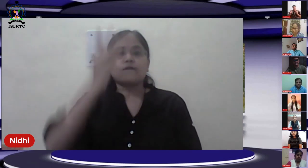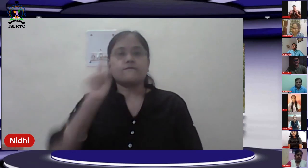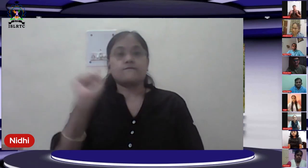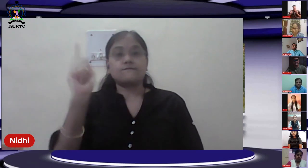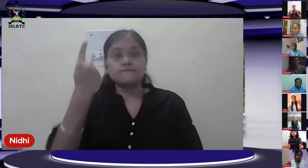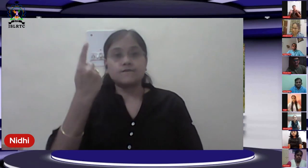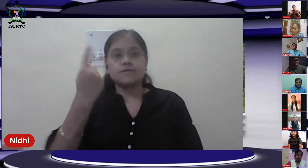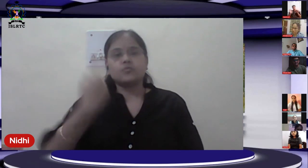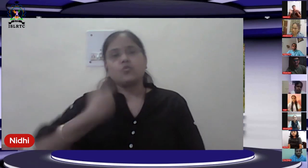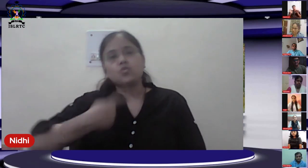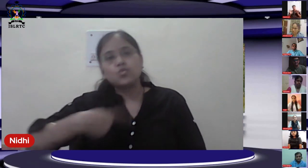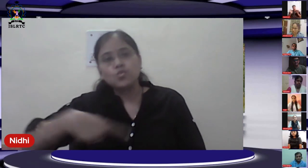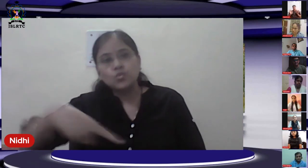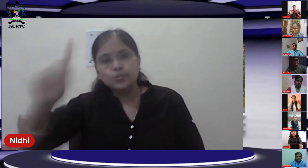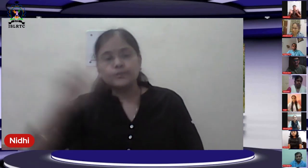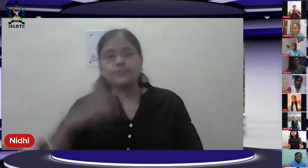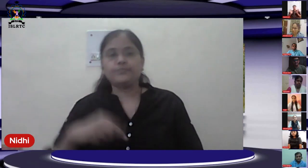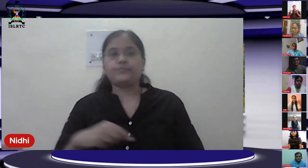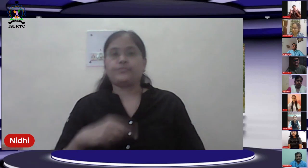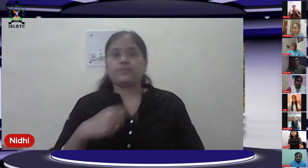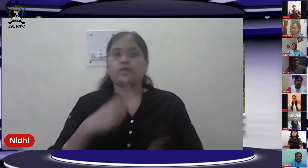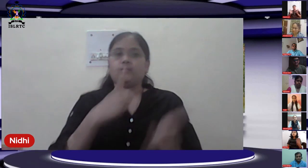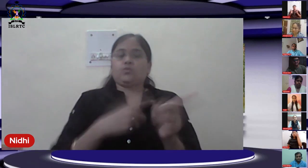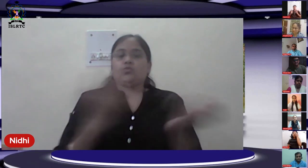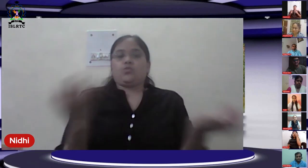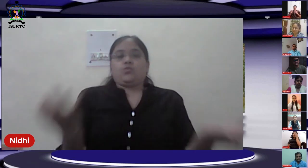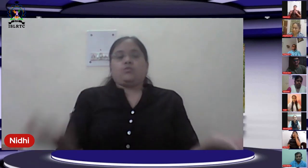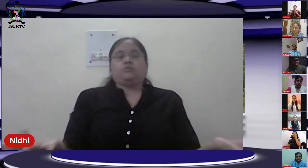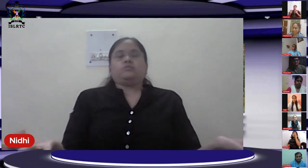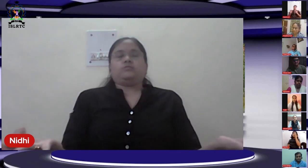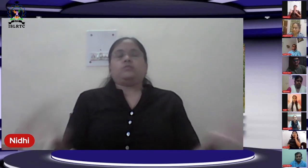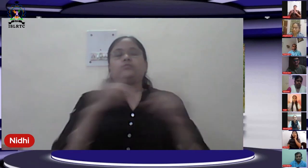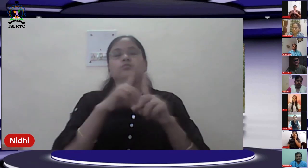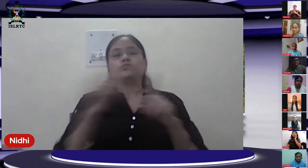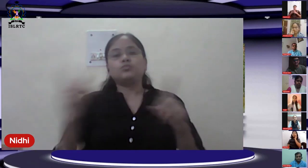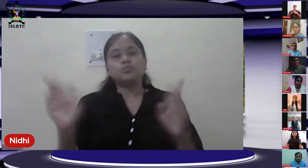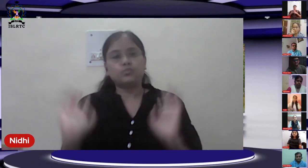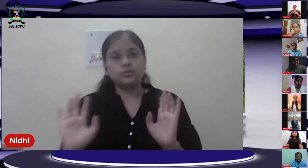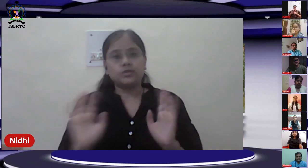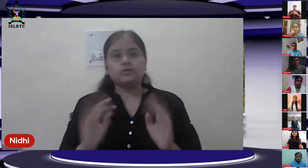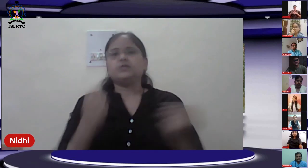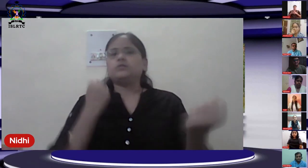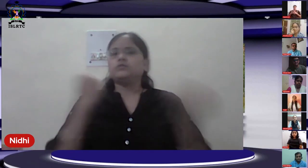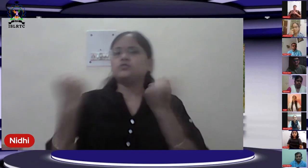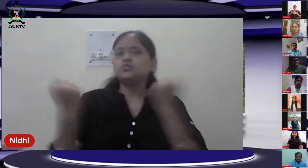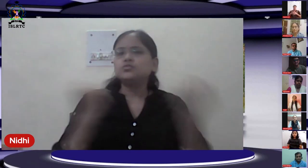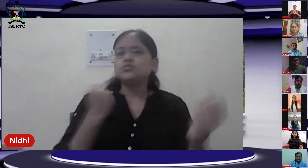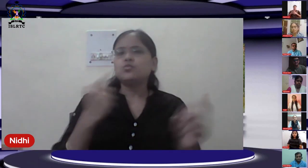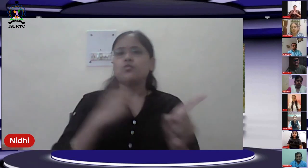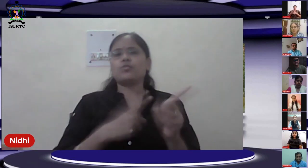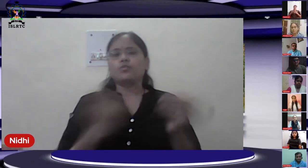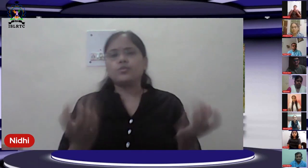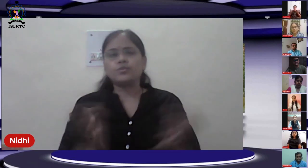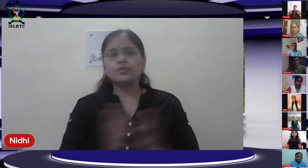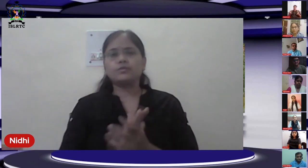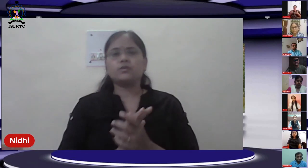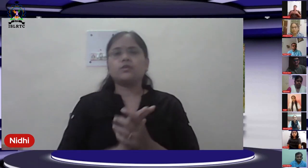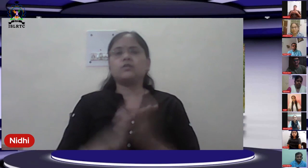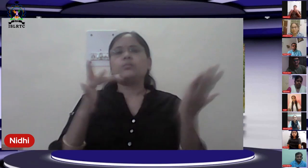सुबह हम योगा करें। कुछ जो भी हमको व्यायाम, जो भी हमको योगा से संबंधित टेक्निक्स पता हो, चाहे वो प्राणायाम हो,